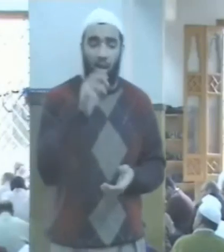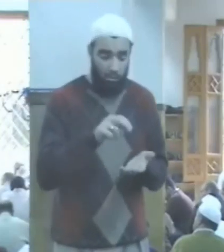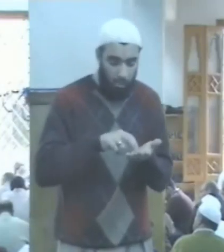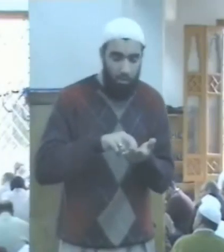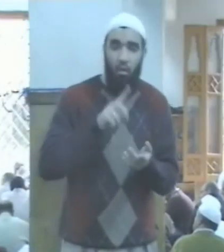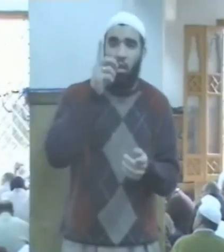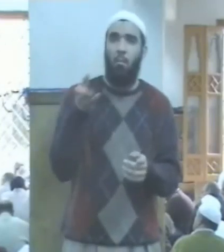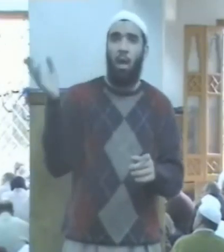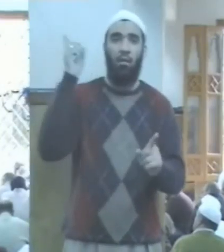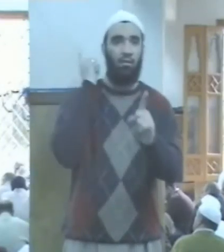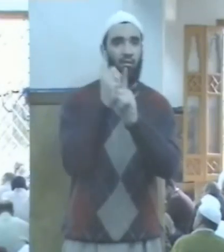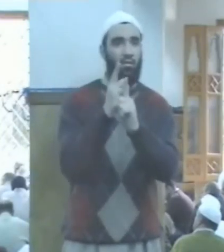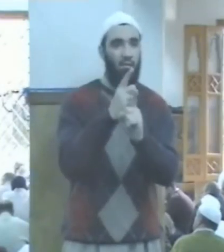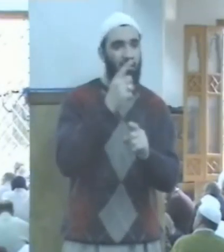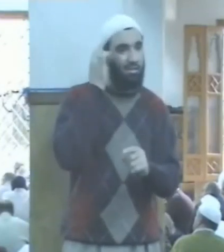لائم،